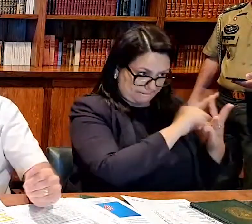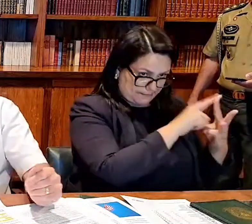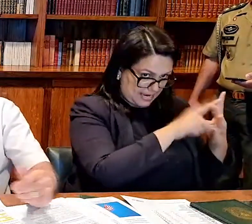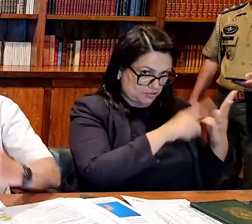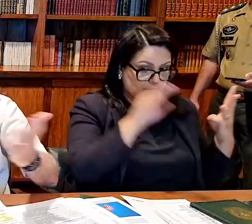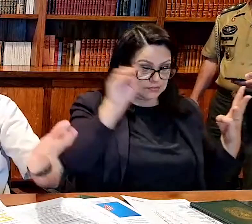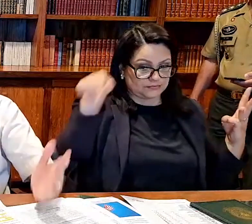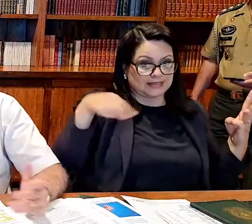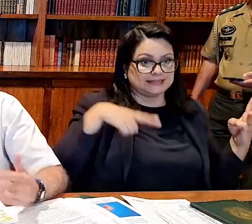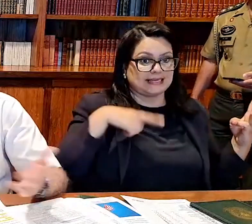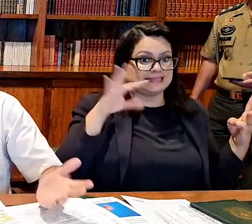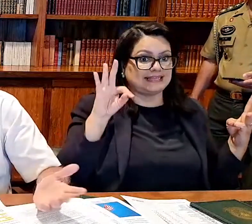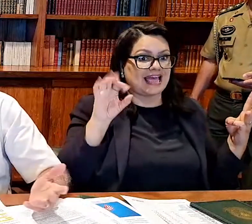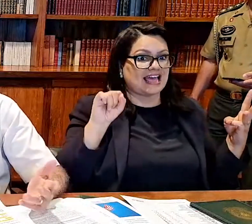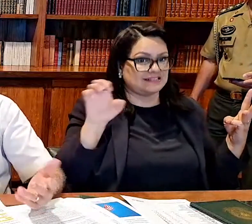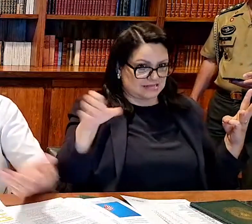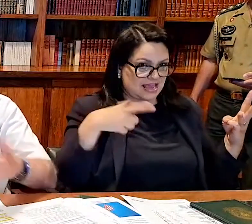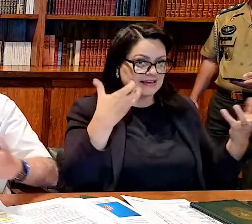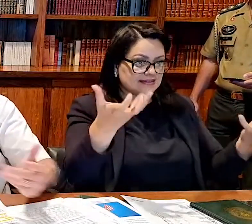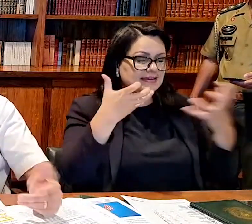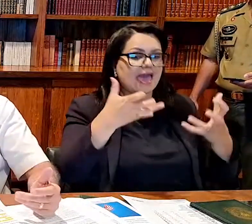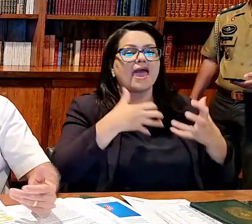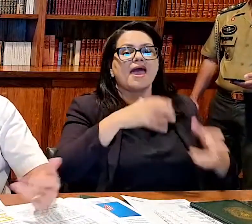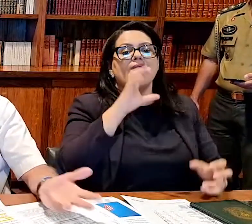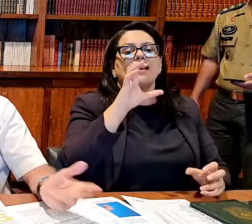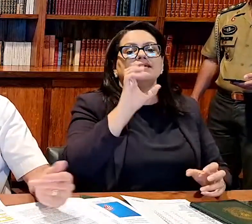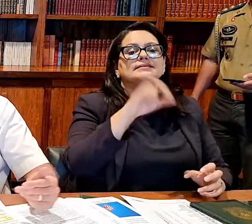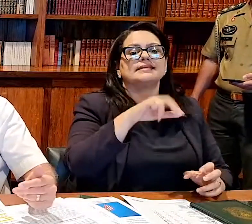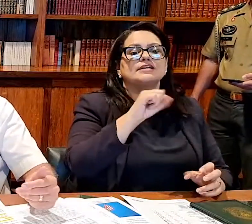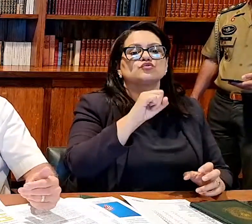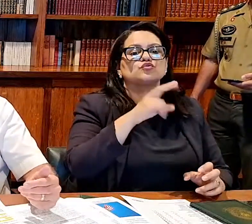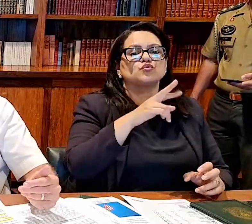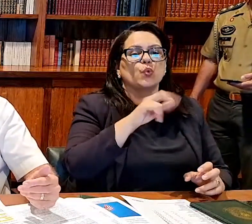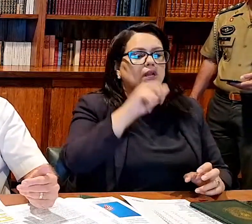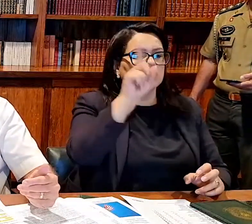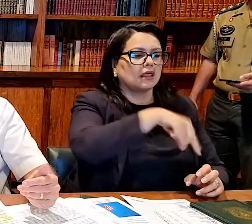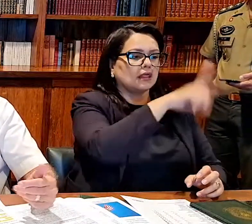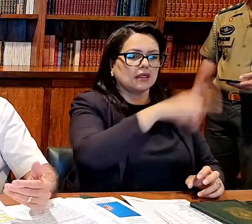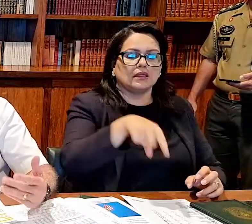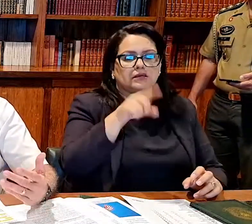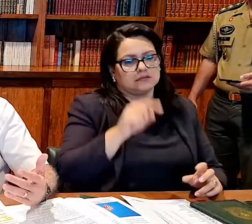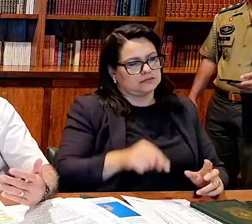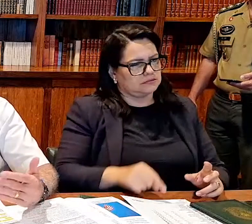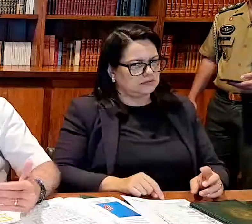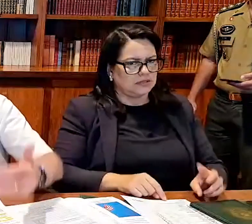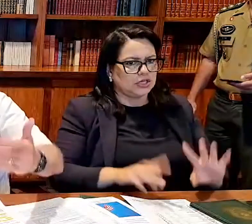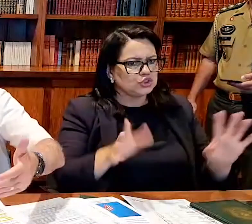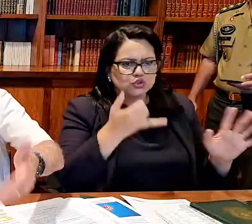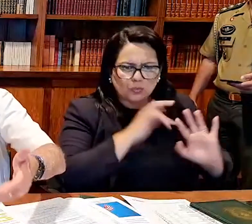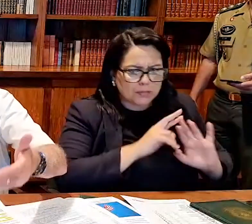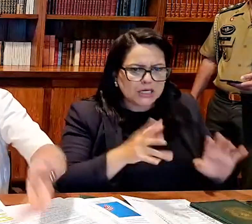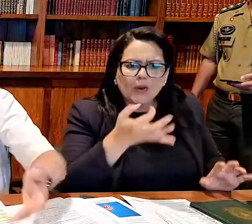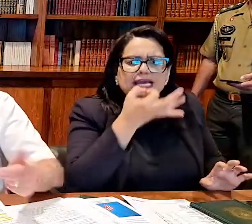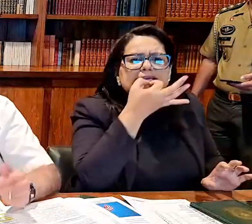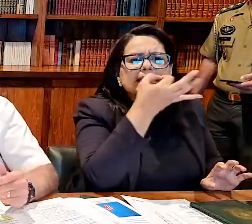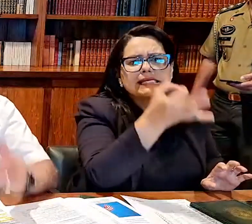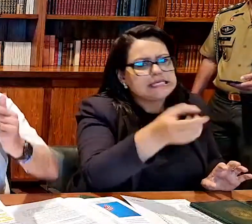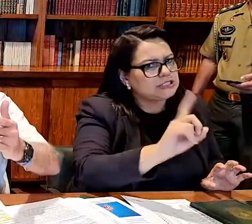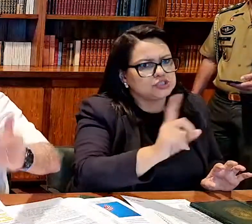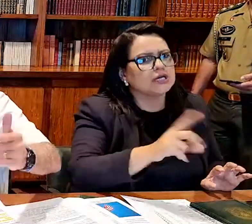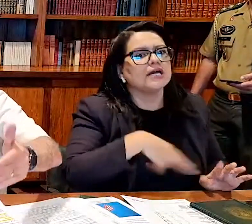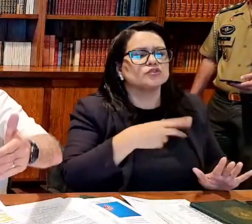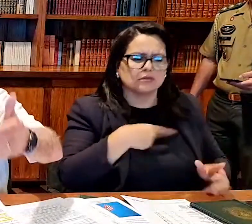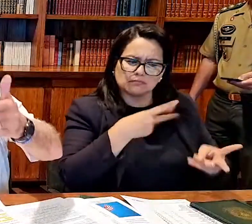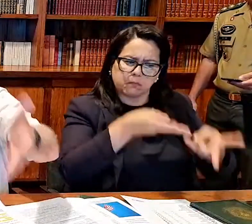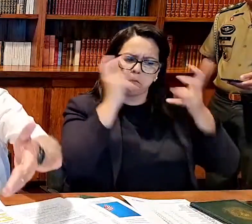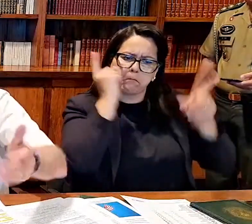TSE, têm interesse em censurar as mídias sociais, 3 ministros, tá certo? Isso não é crítica, não, é uma constatação. Não